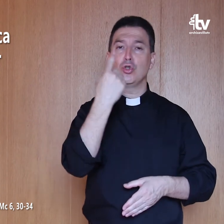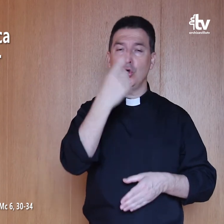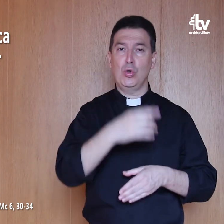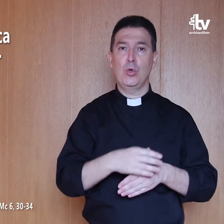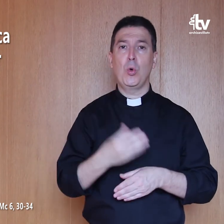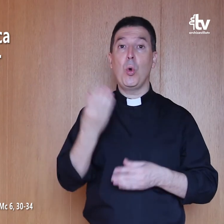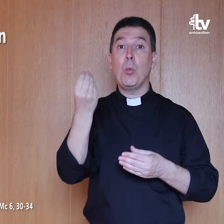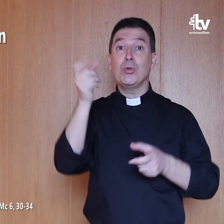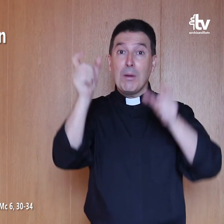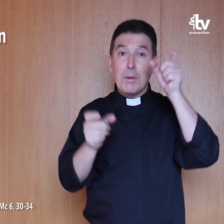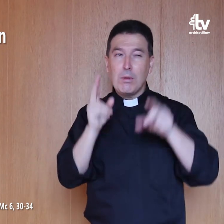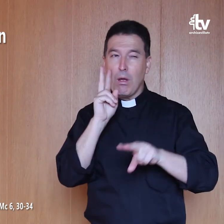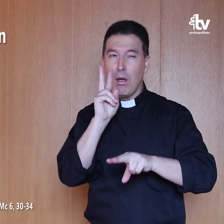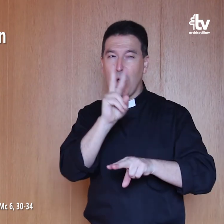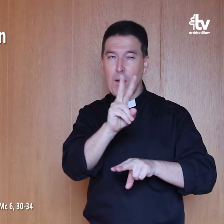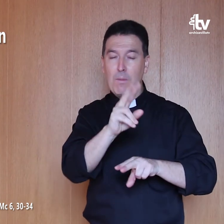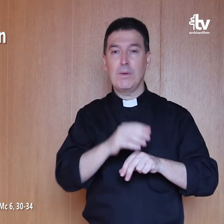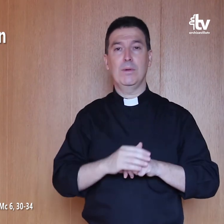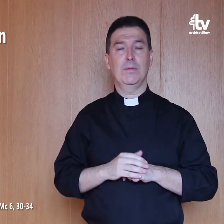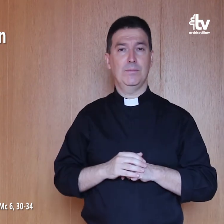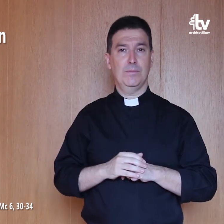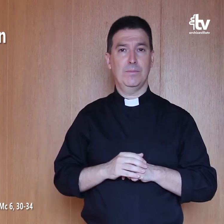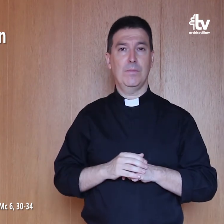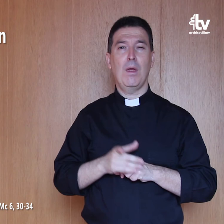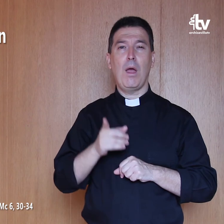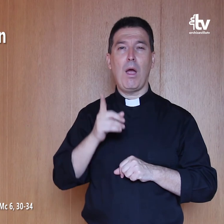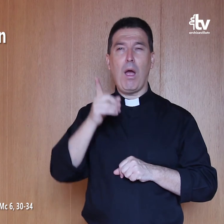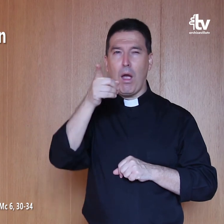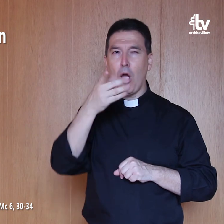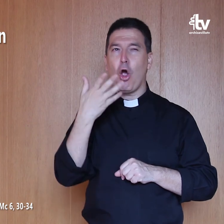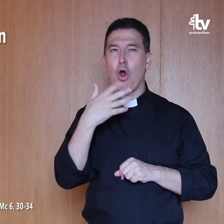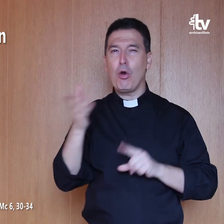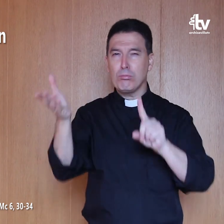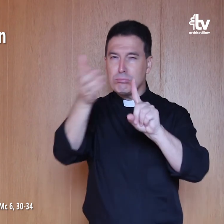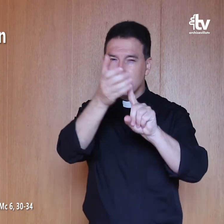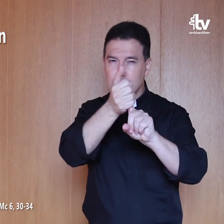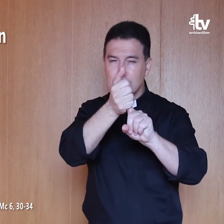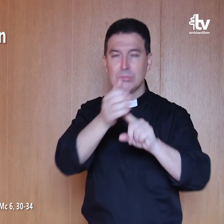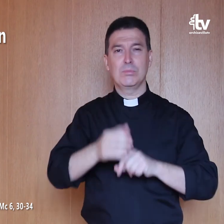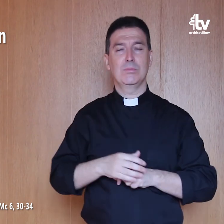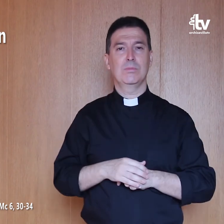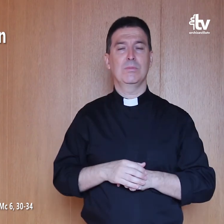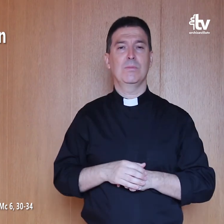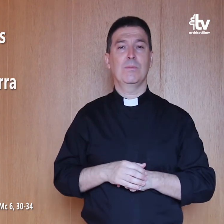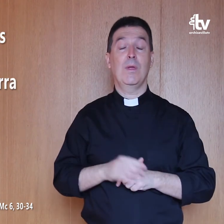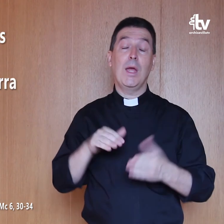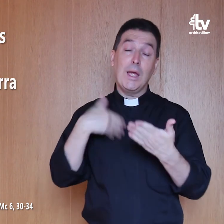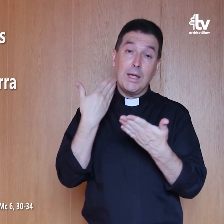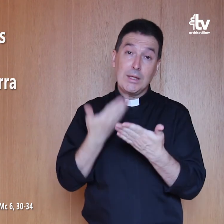Muchos los vieron marcharse y los reconocieron. Entonces,